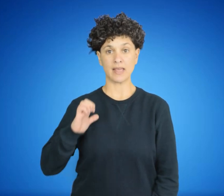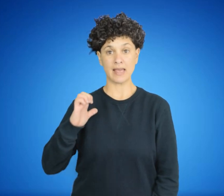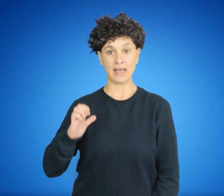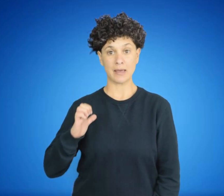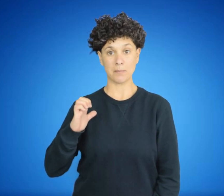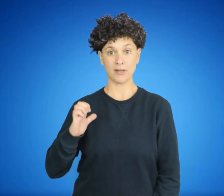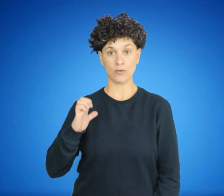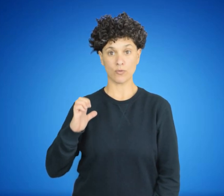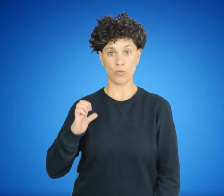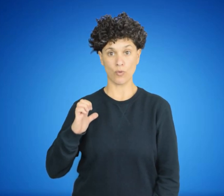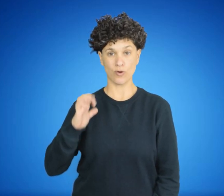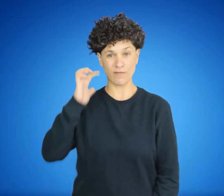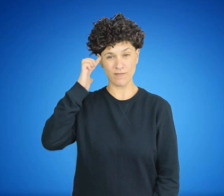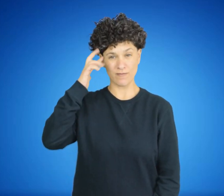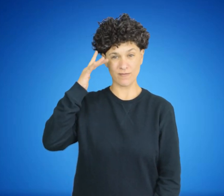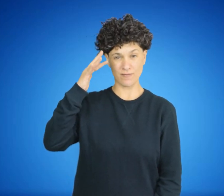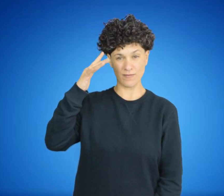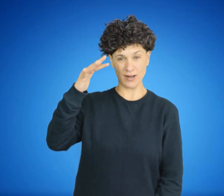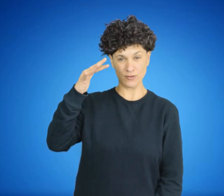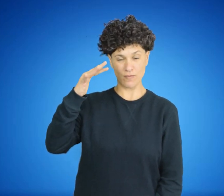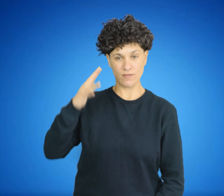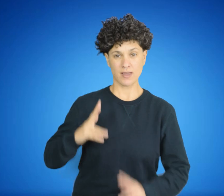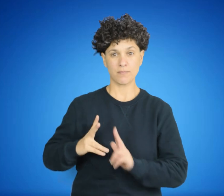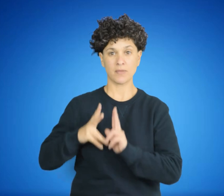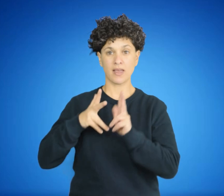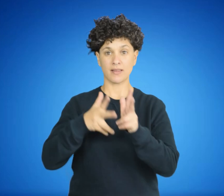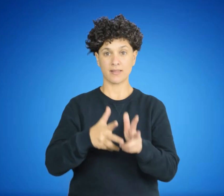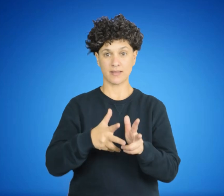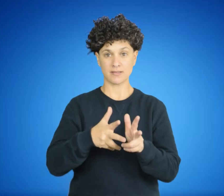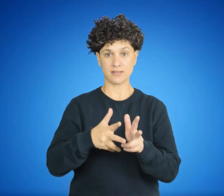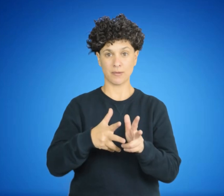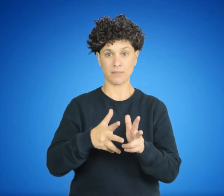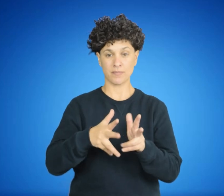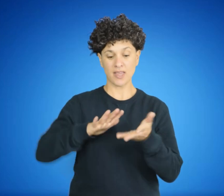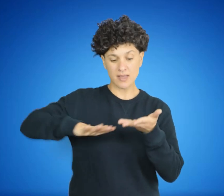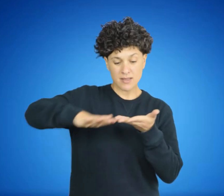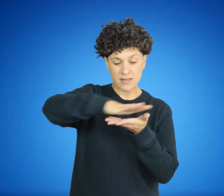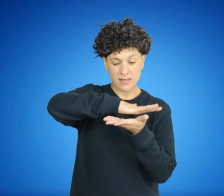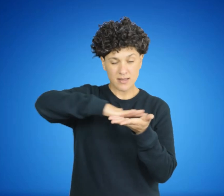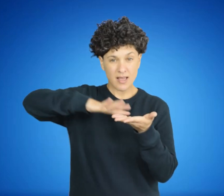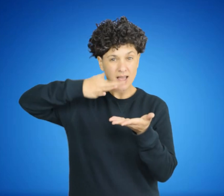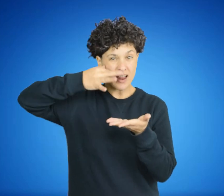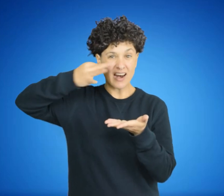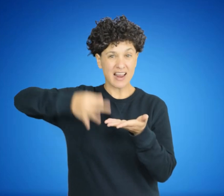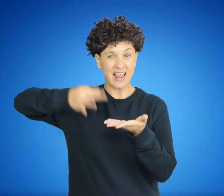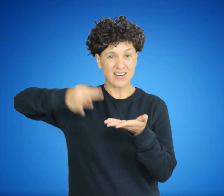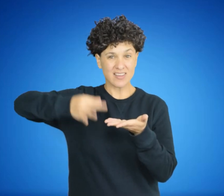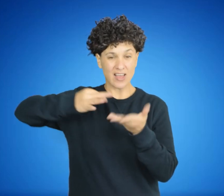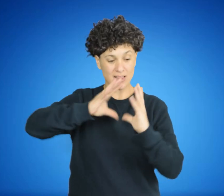Afirma una sola realidad el mundo sensible niega la inmortalidad del alma y afirma que esta al igual que